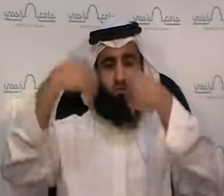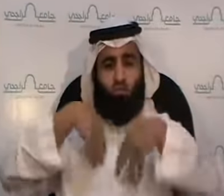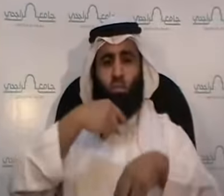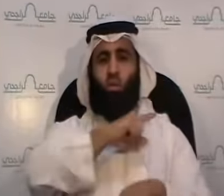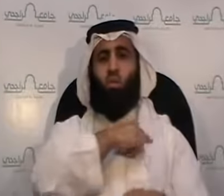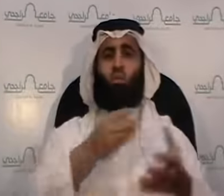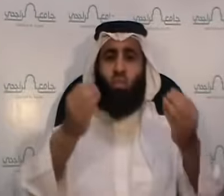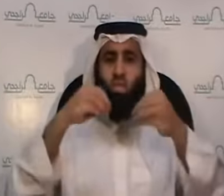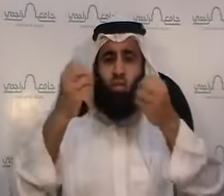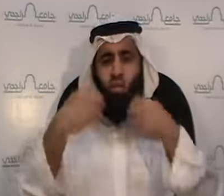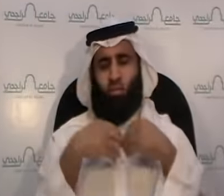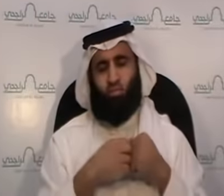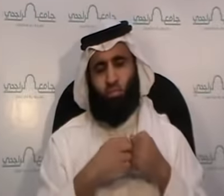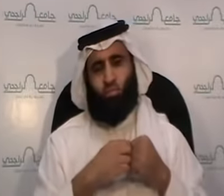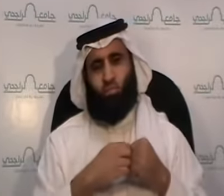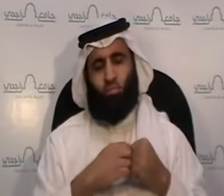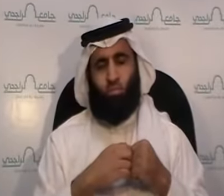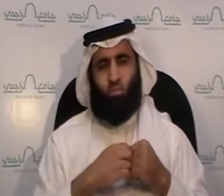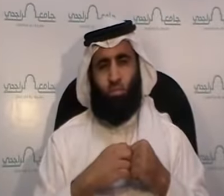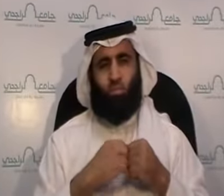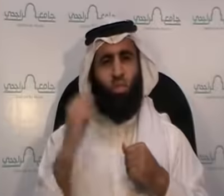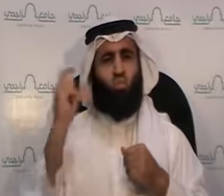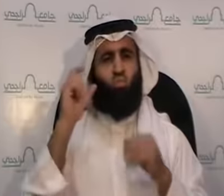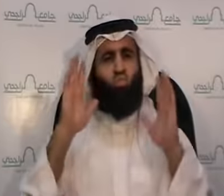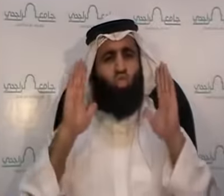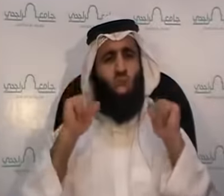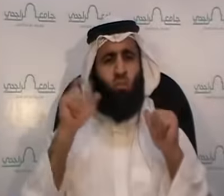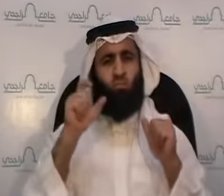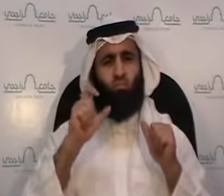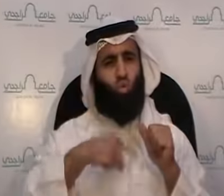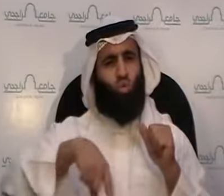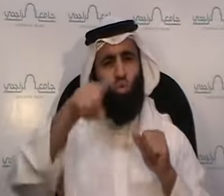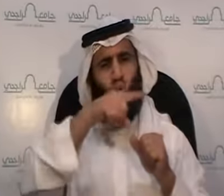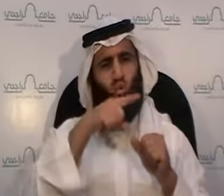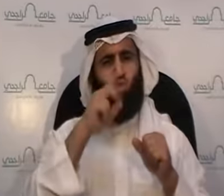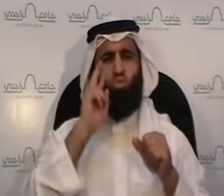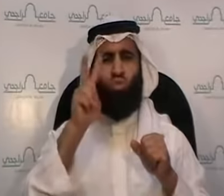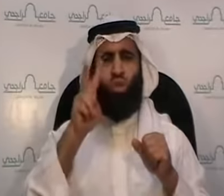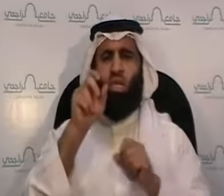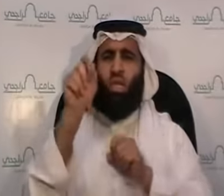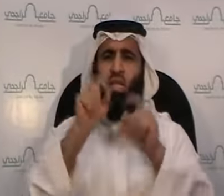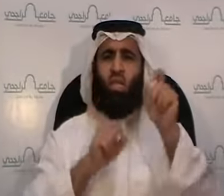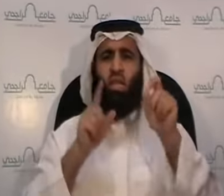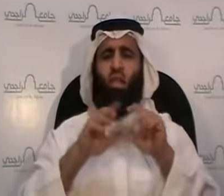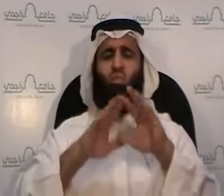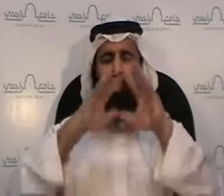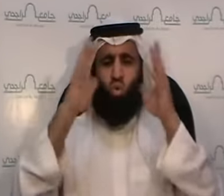أيها المسلمون، غالب ما يكتب في الإنترنت بجميع أنواعه وأشكاله